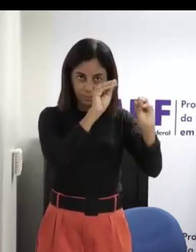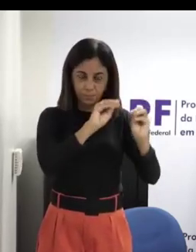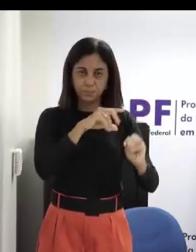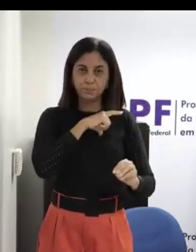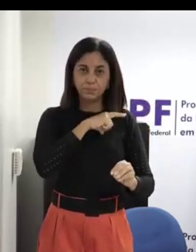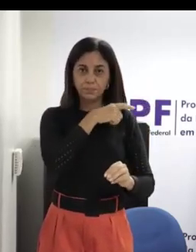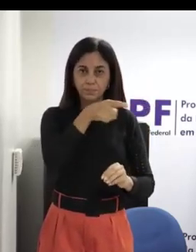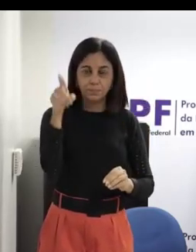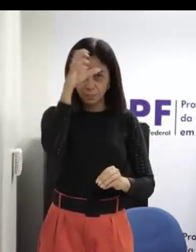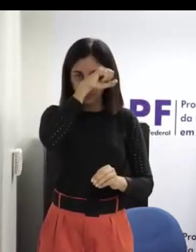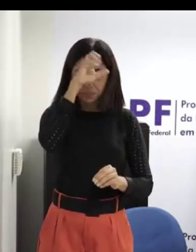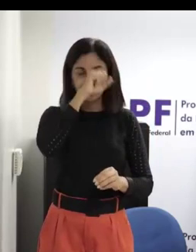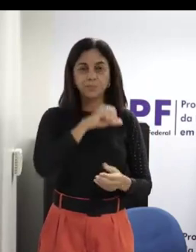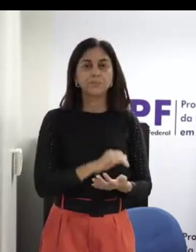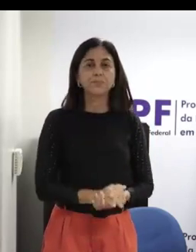considerações